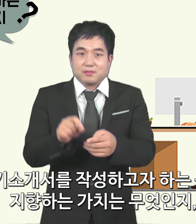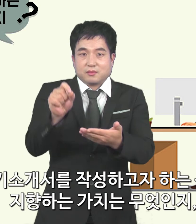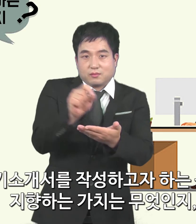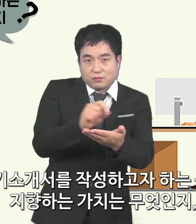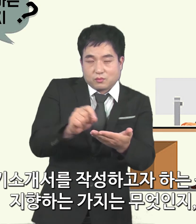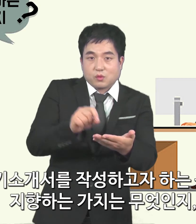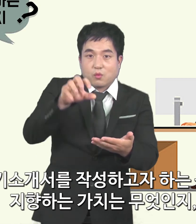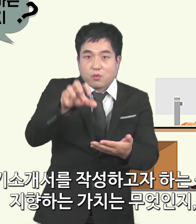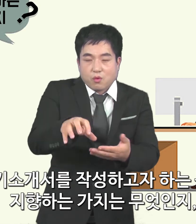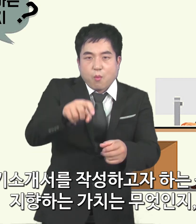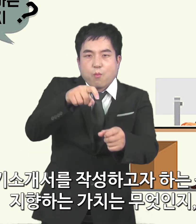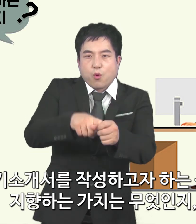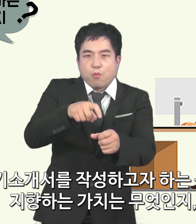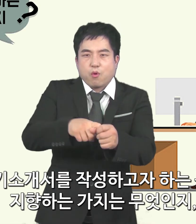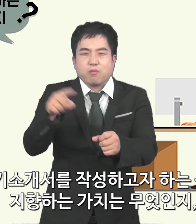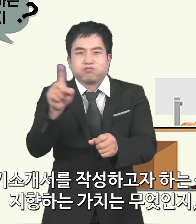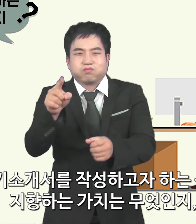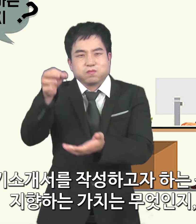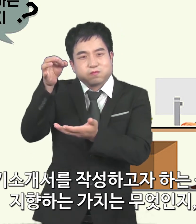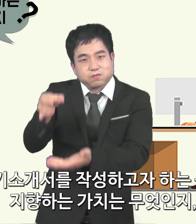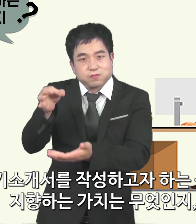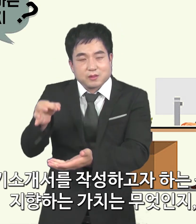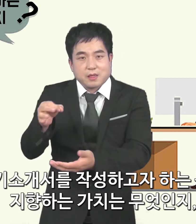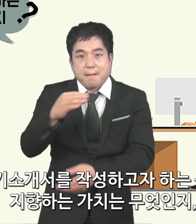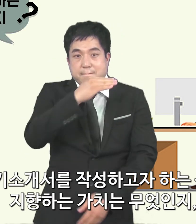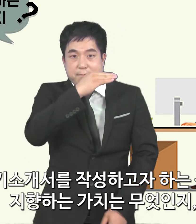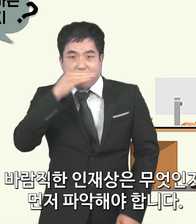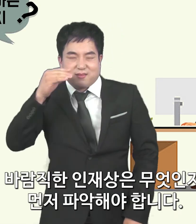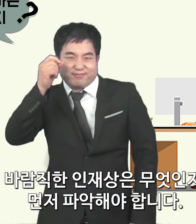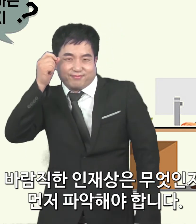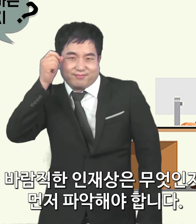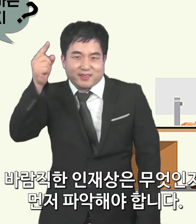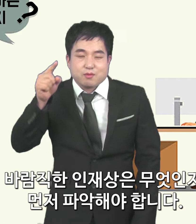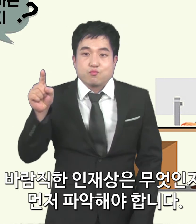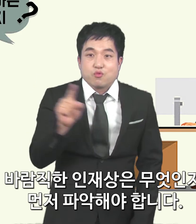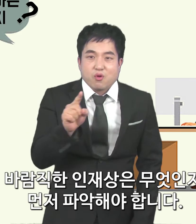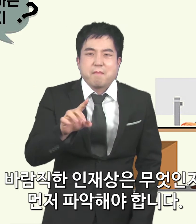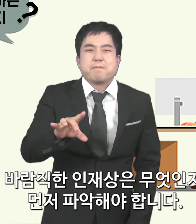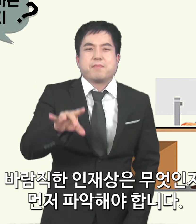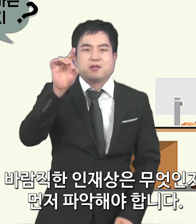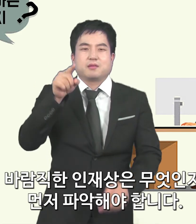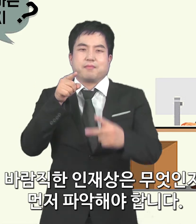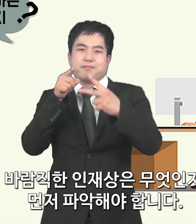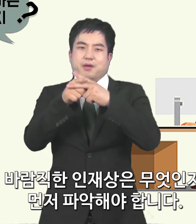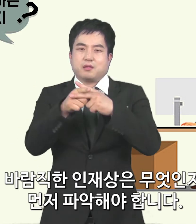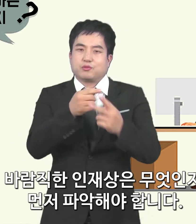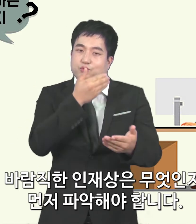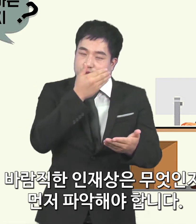자기소개서를 작성하고자 하는 곳에 지향하는 가치는 무엇인지, 바람직한 인재상은 무엇인지 먼저